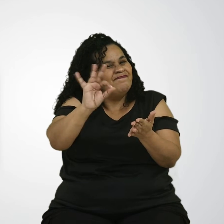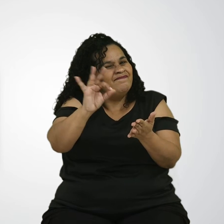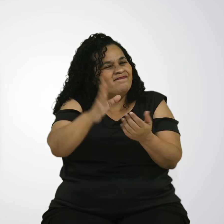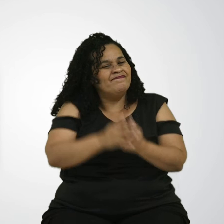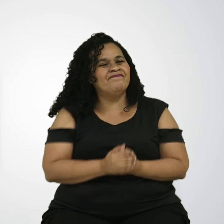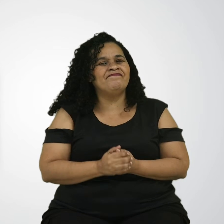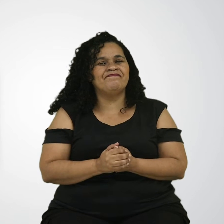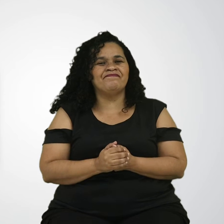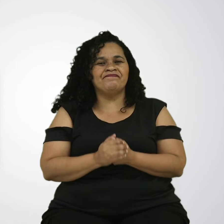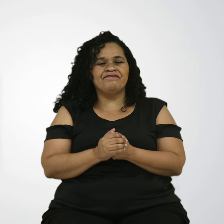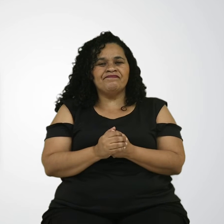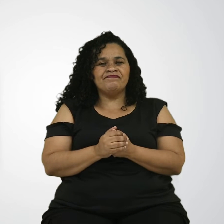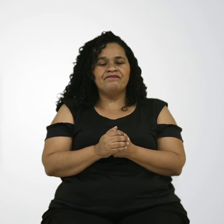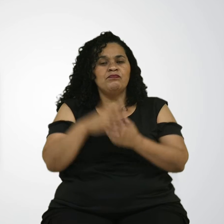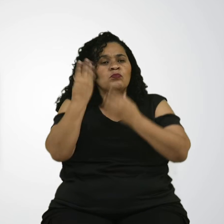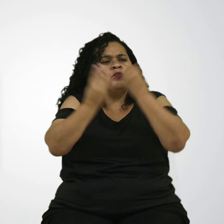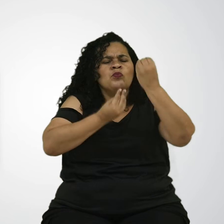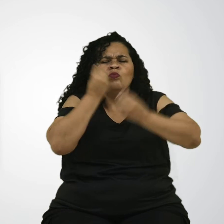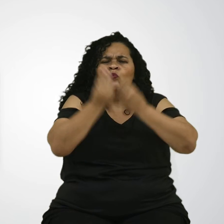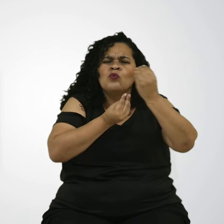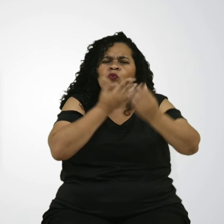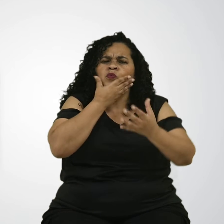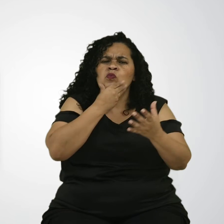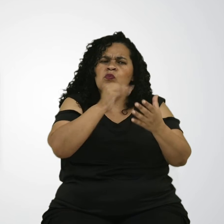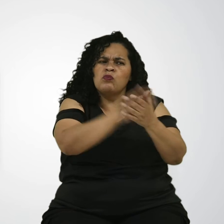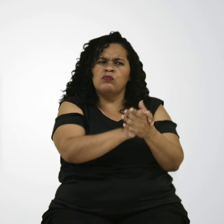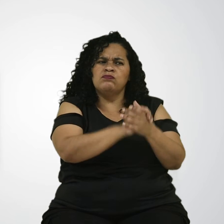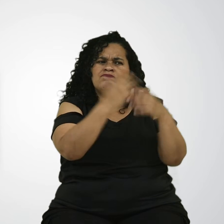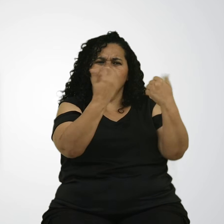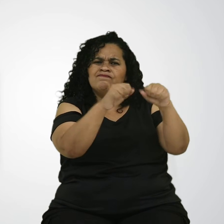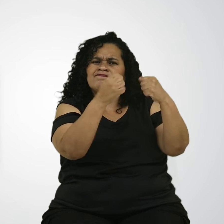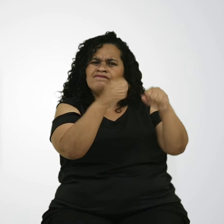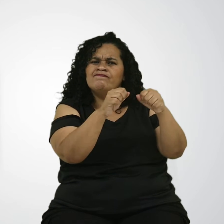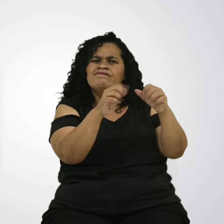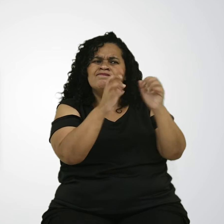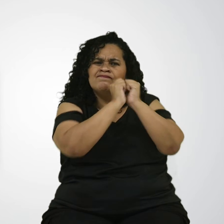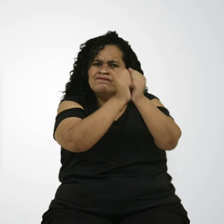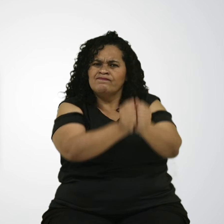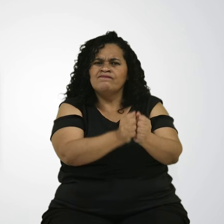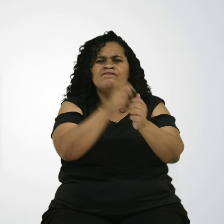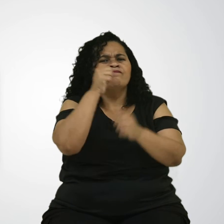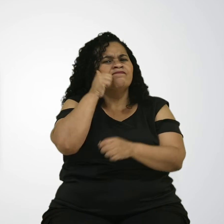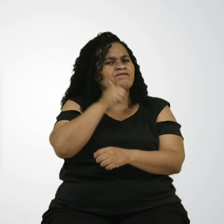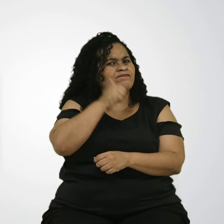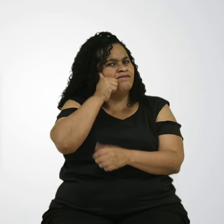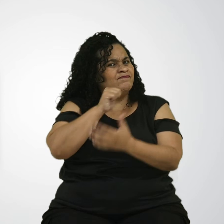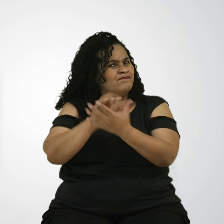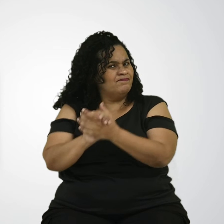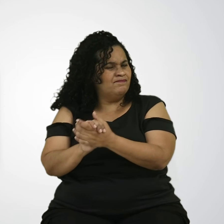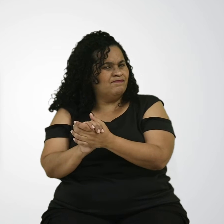Como os maridos devem tratar as esposas? Fale sobre os dois níveis de